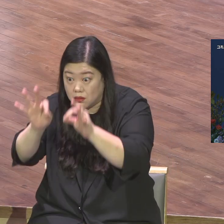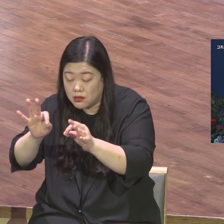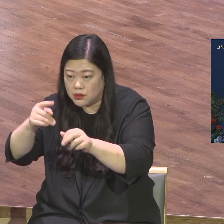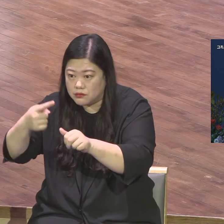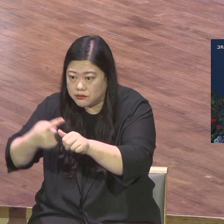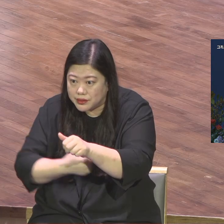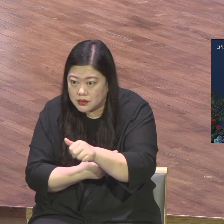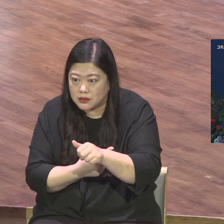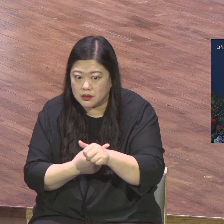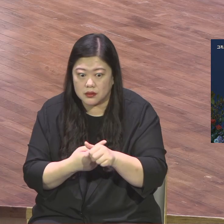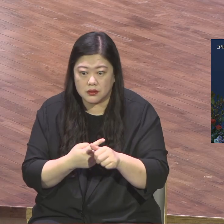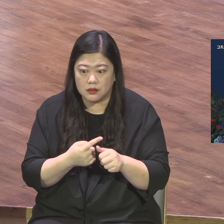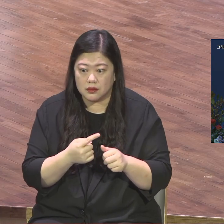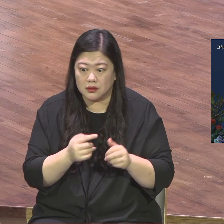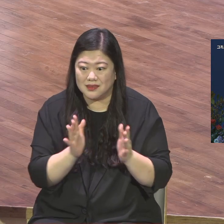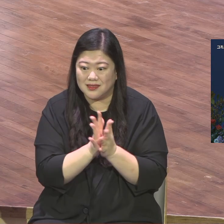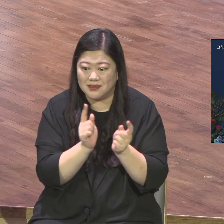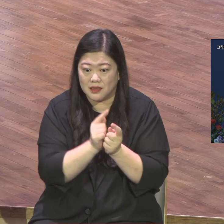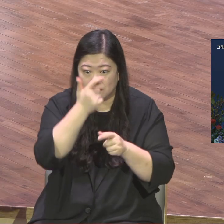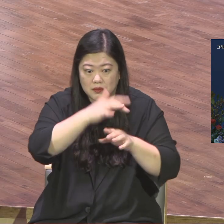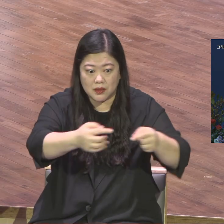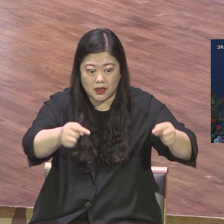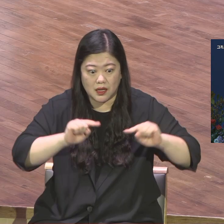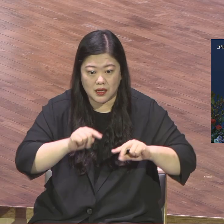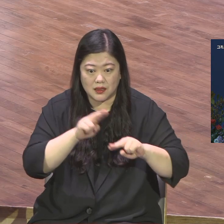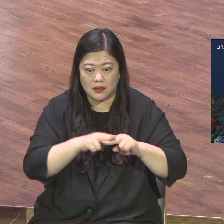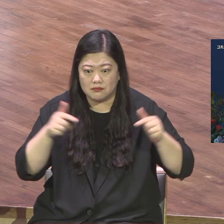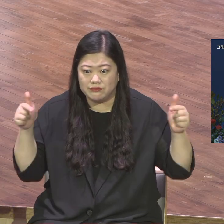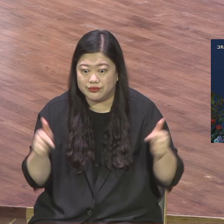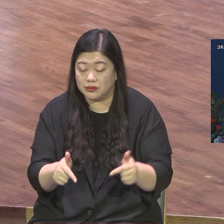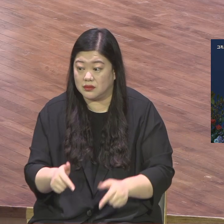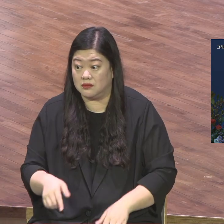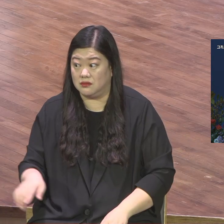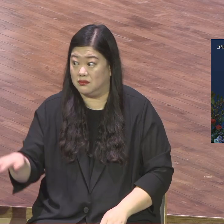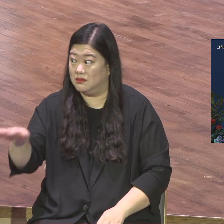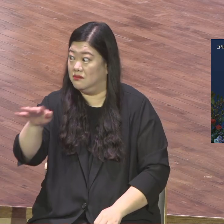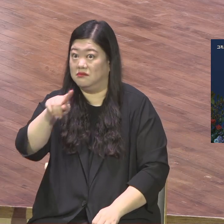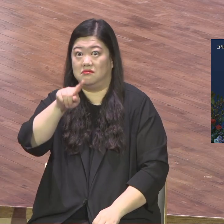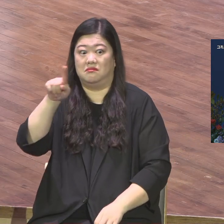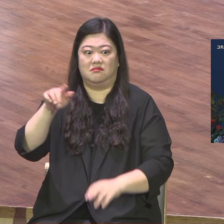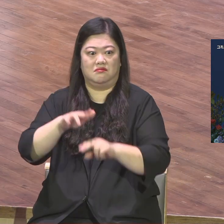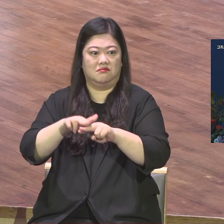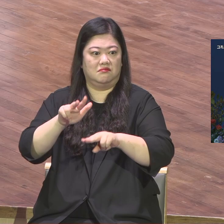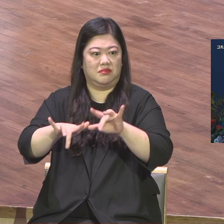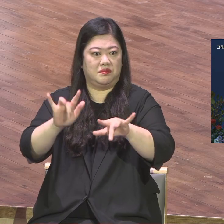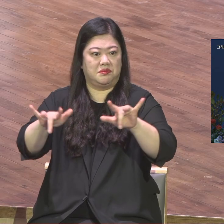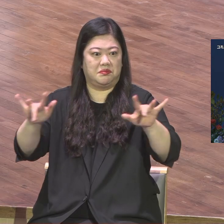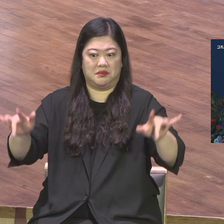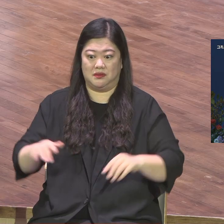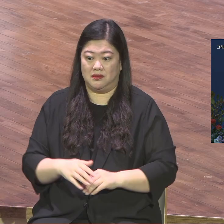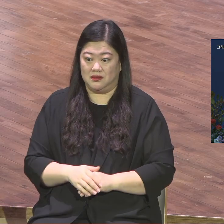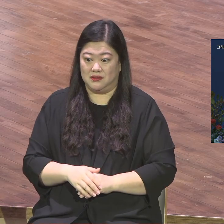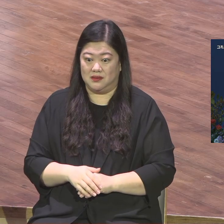이전과 이후를 보면은 2022년 상반기 출석률이 좀 줄었어요.